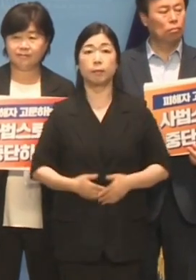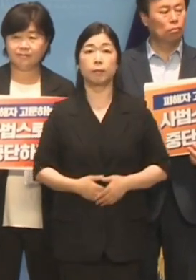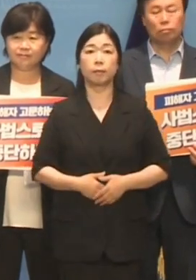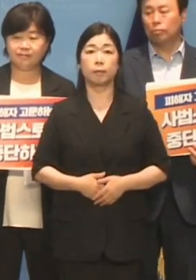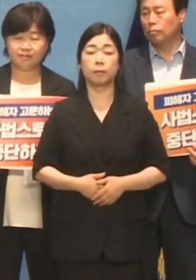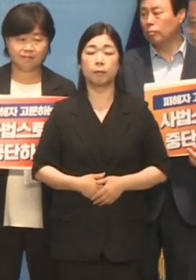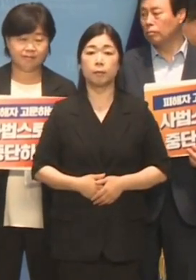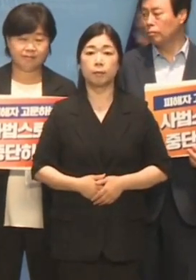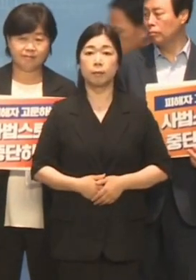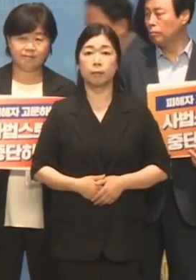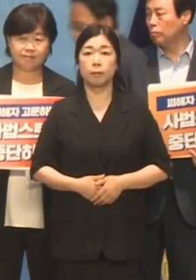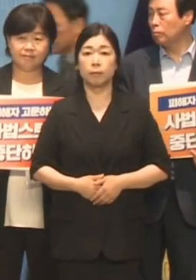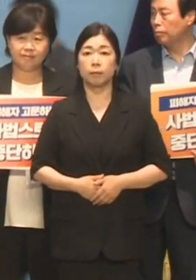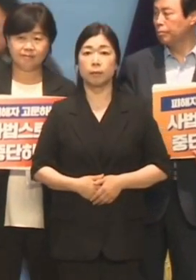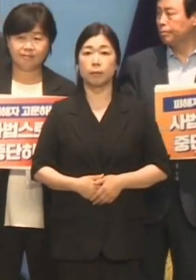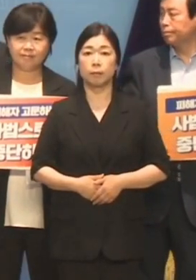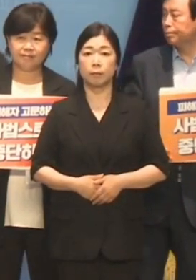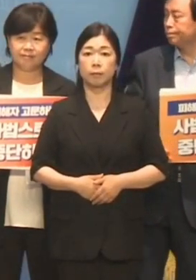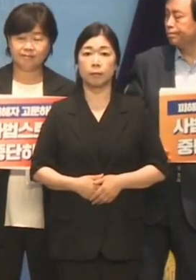해주시겠습니다.